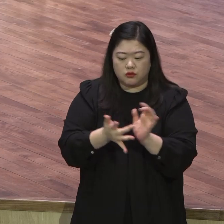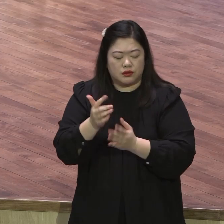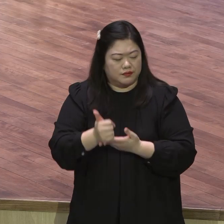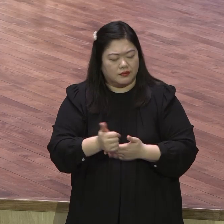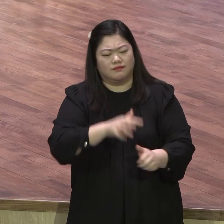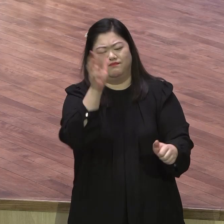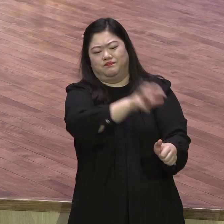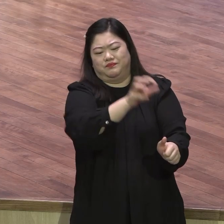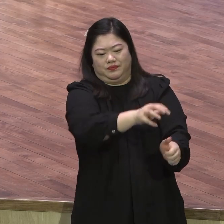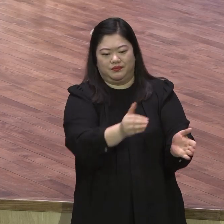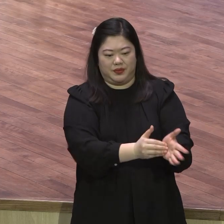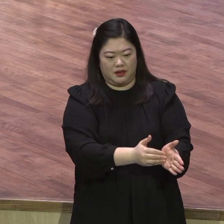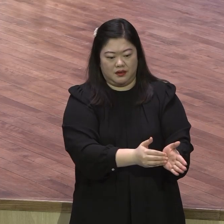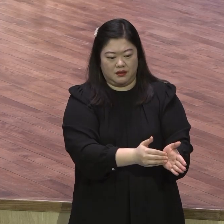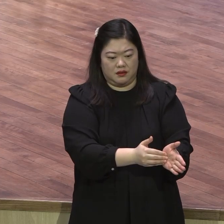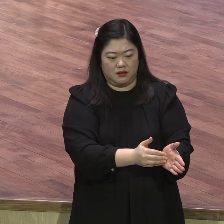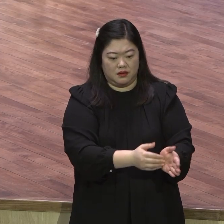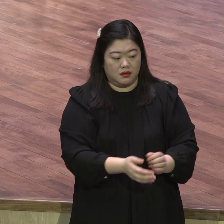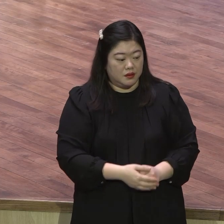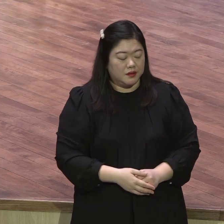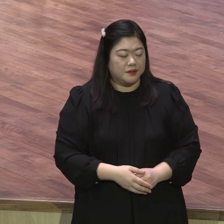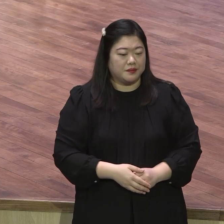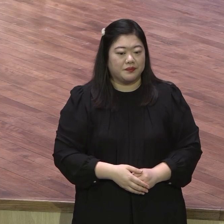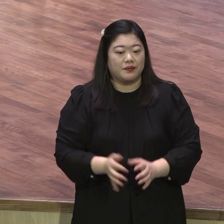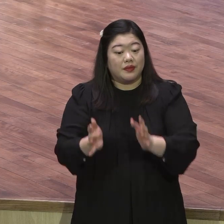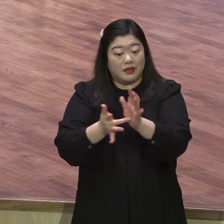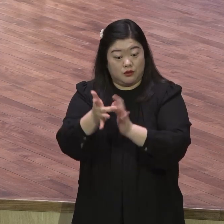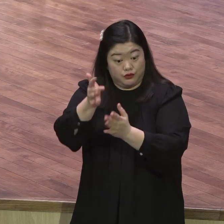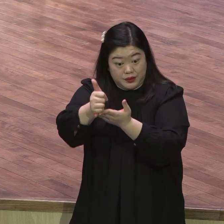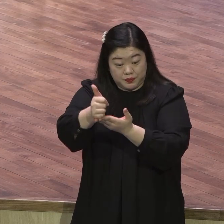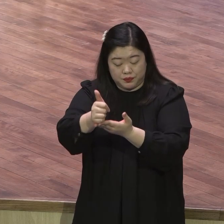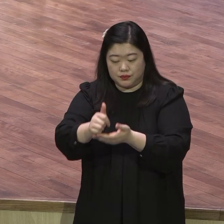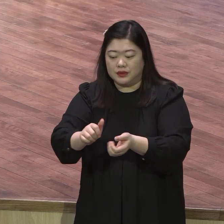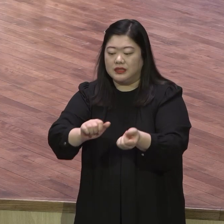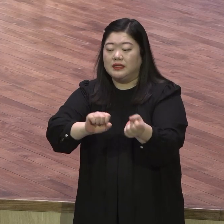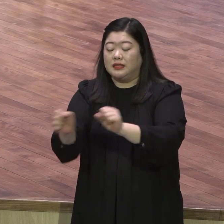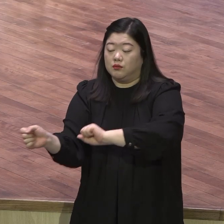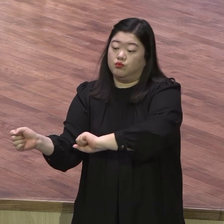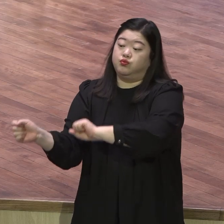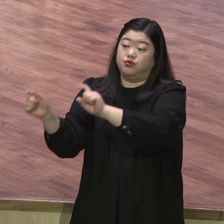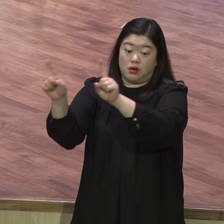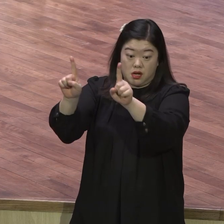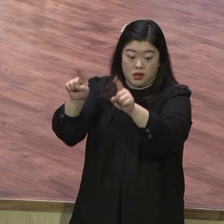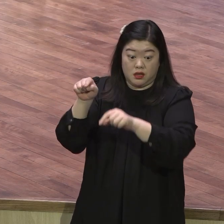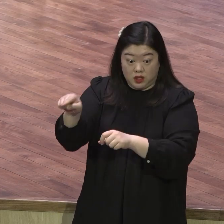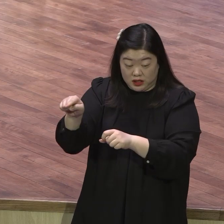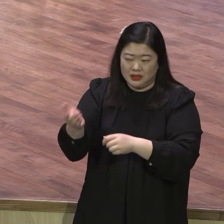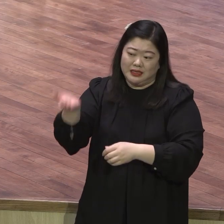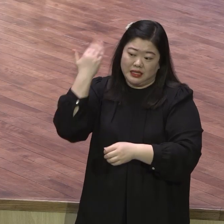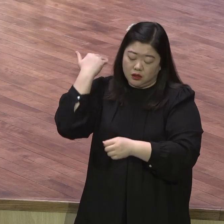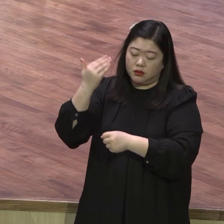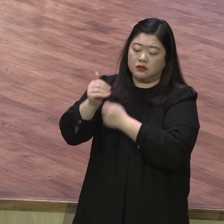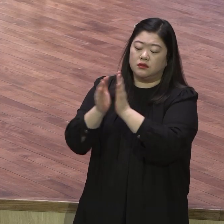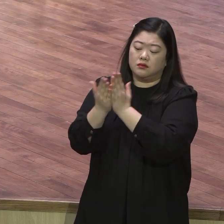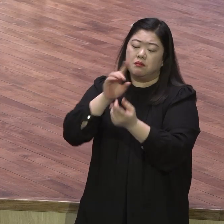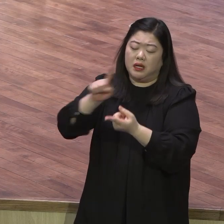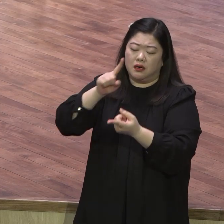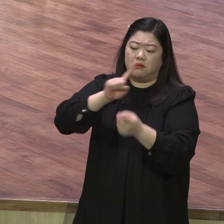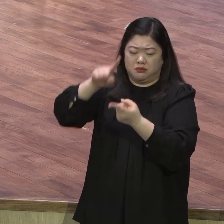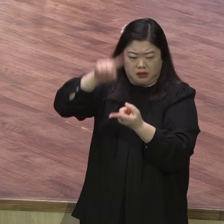예수님의 십자가의 죽음과 부활은 하나님의 이를 이루기 위한 거예요. 영교의 존재가 뭐냐.